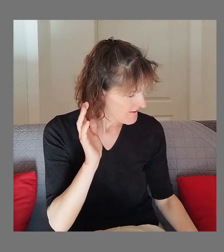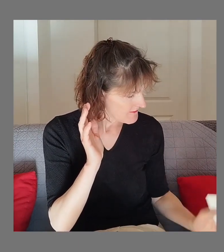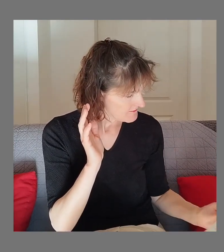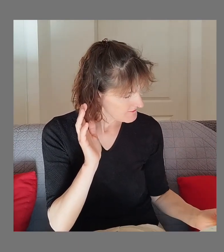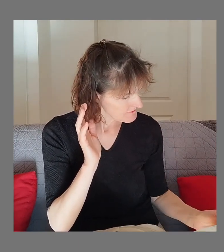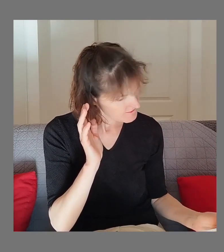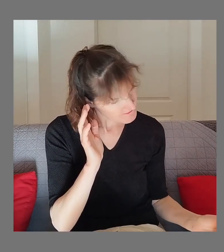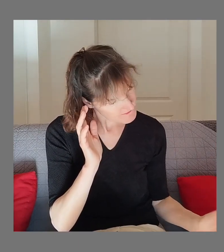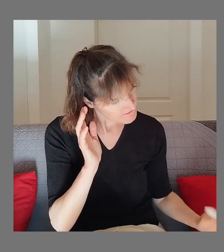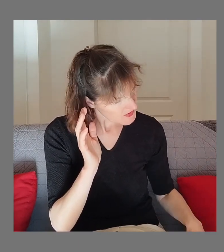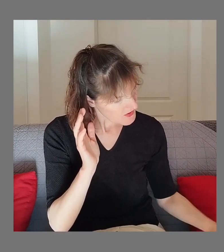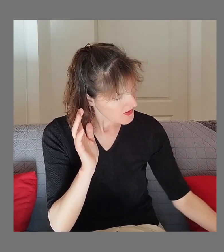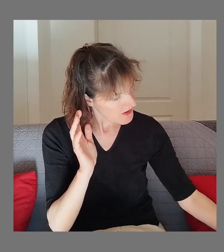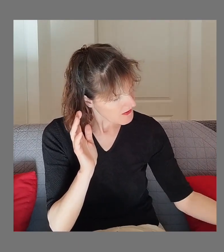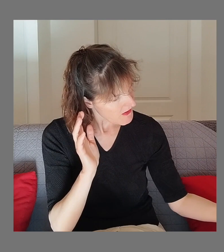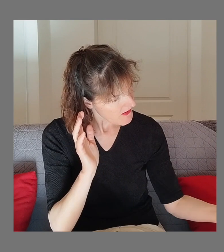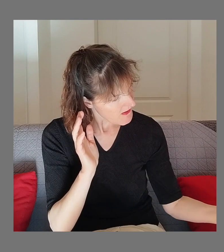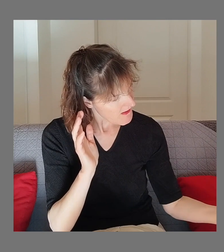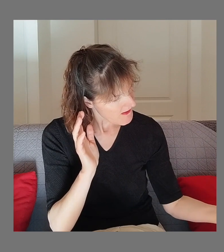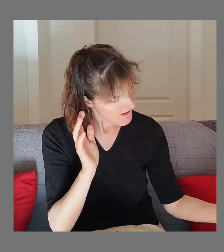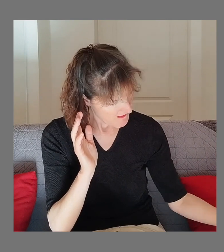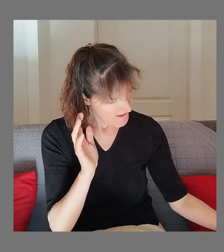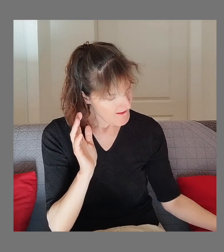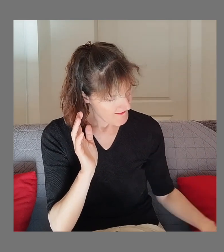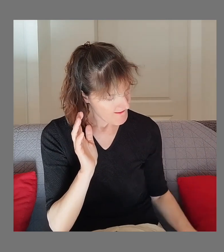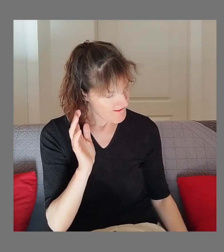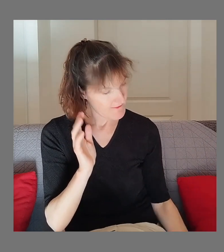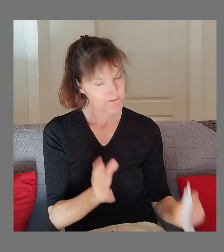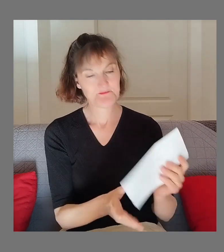Alors je vais vous montrer